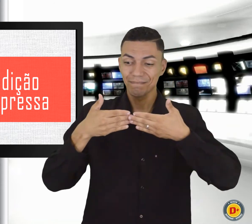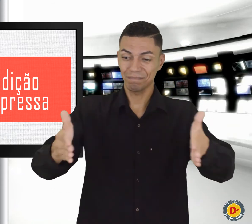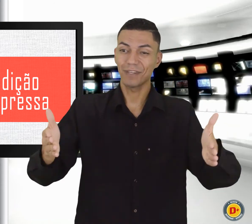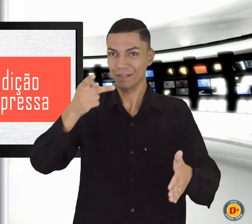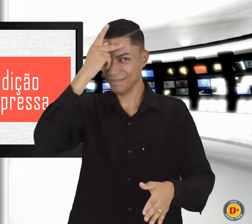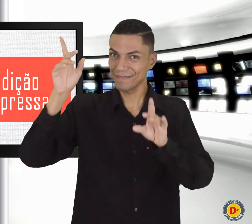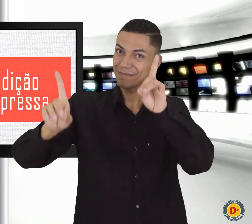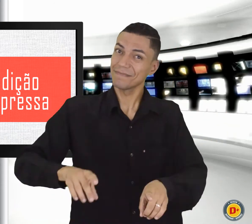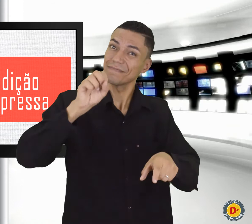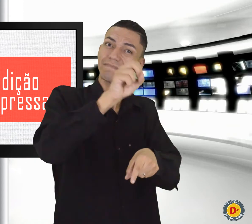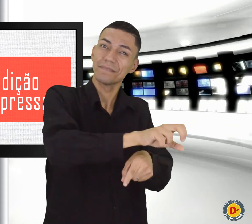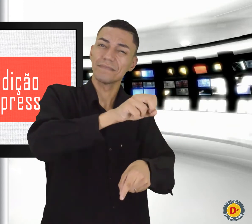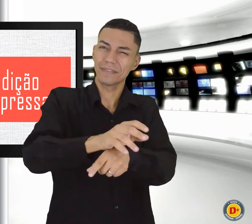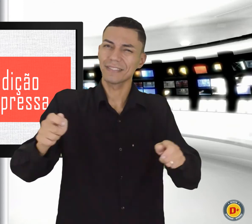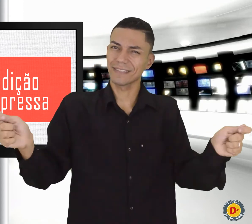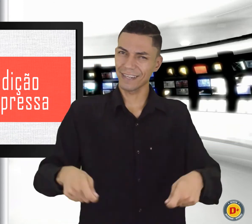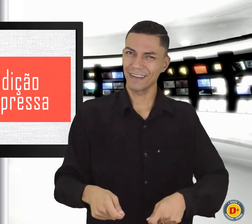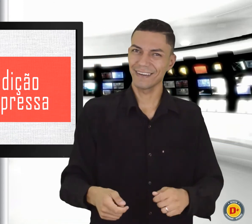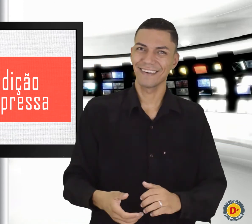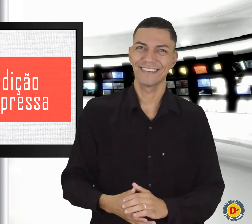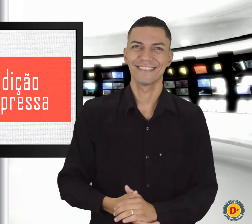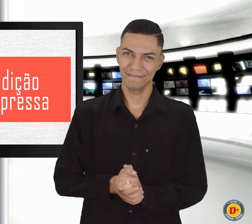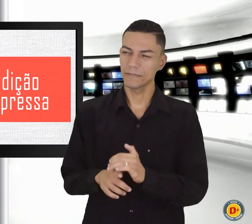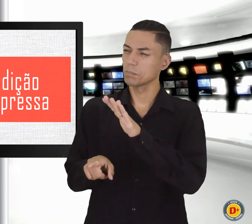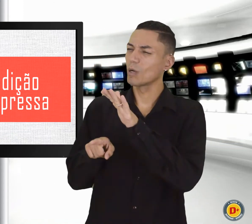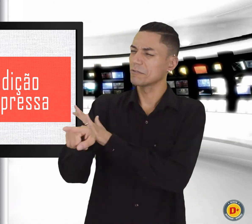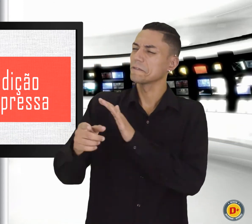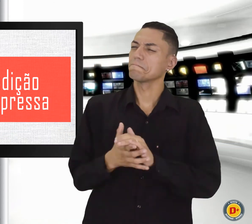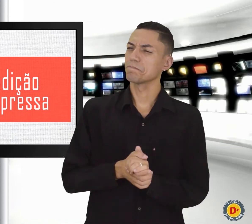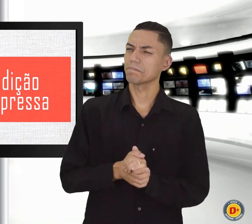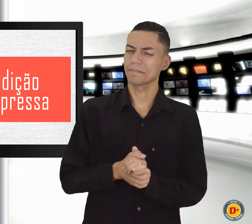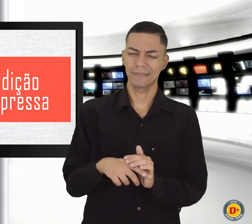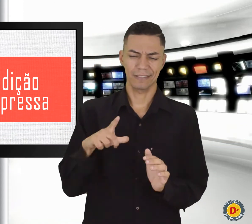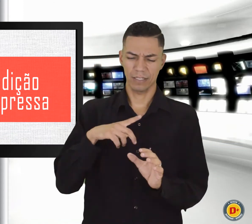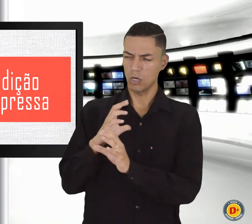Há números no Brasil e no exterior para comprovar a eficácia da metodologia?